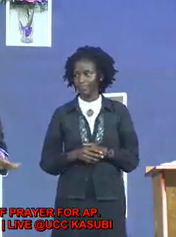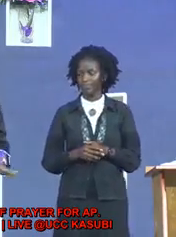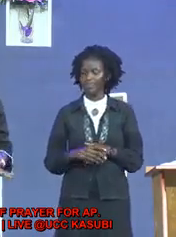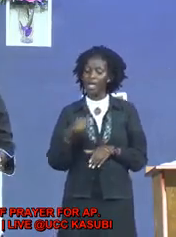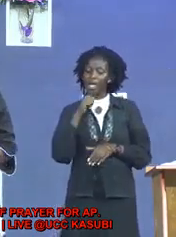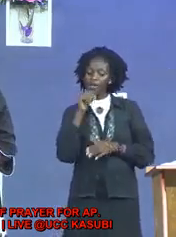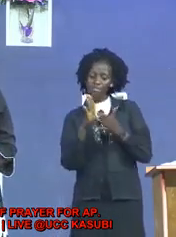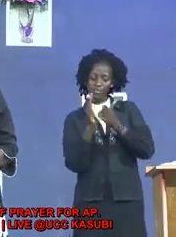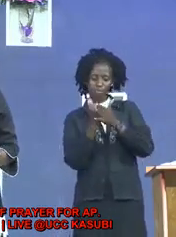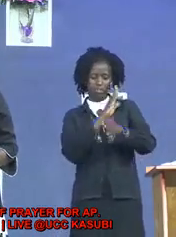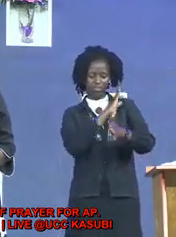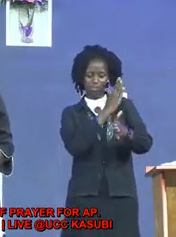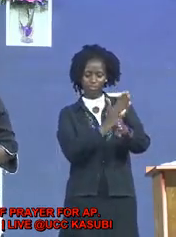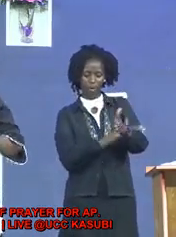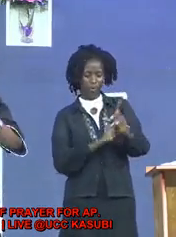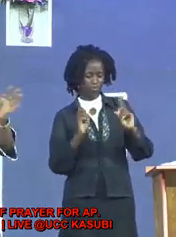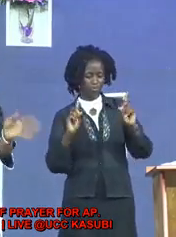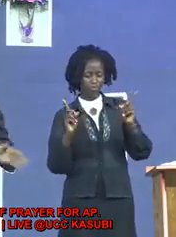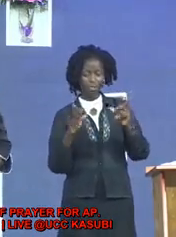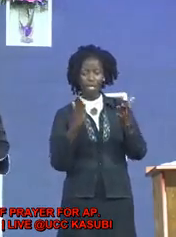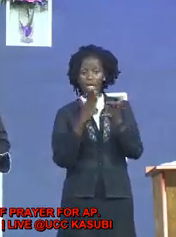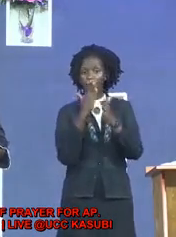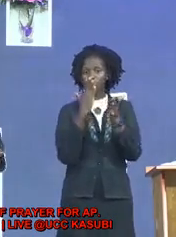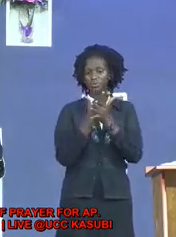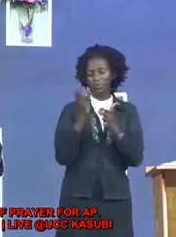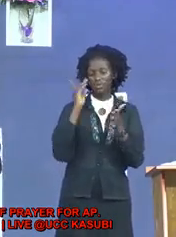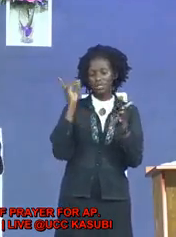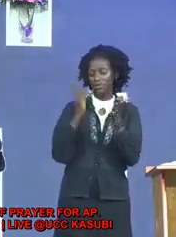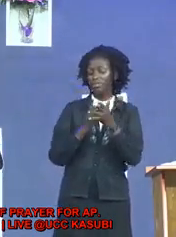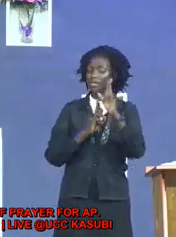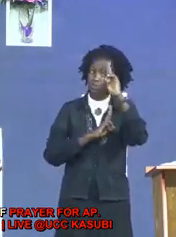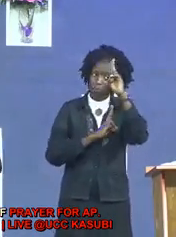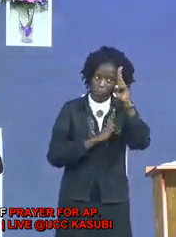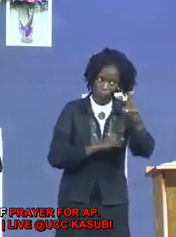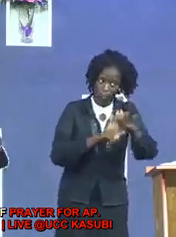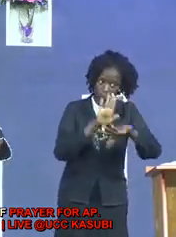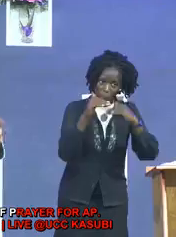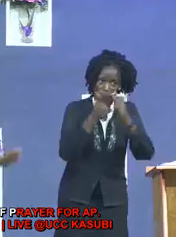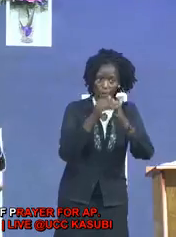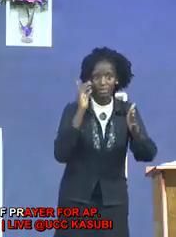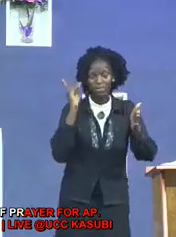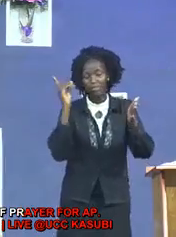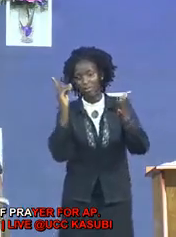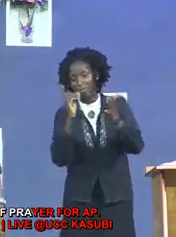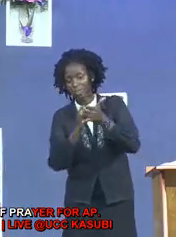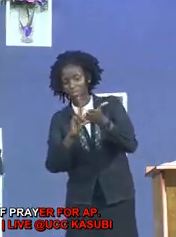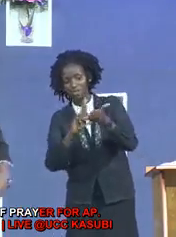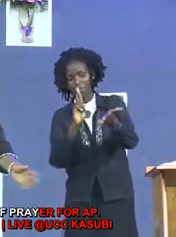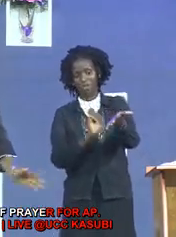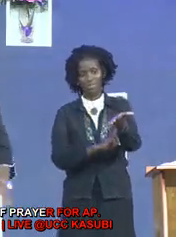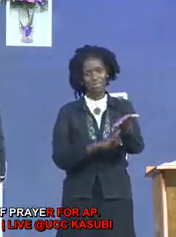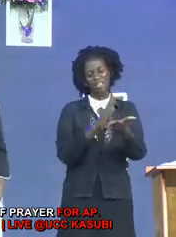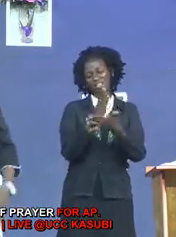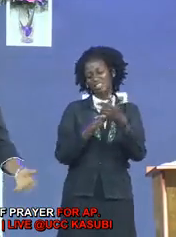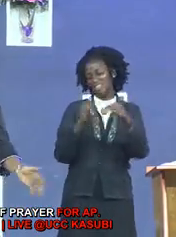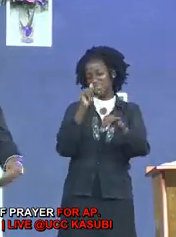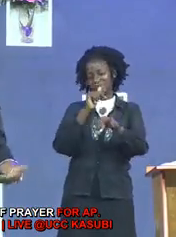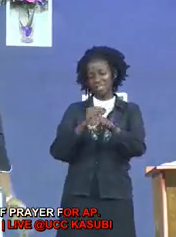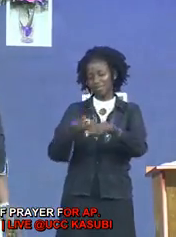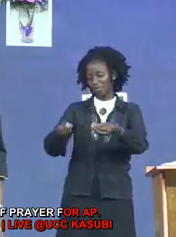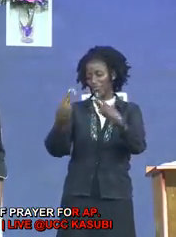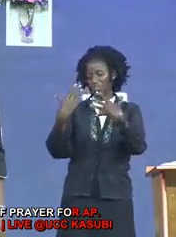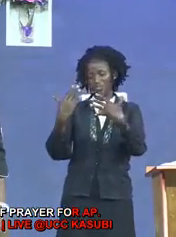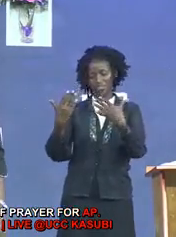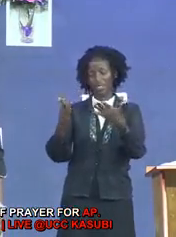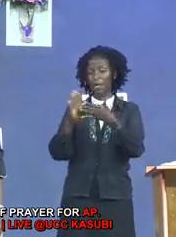Sirwa amanyi wewaawo abasawo tubasaamu ekitiibwa reportsi zaabwe oluusi ezeezo batuufu